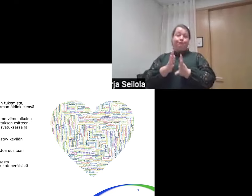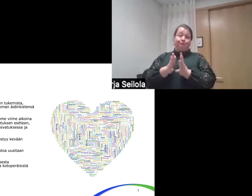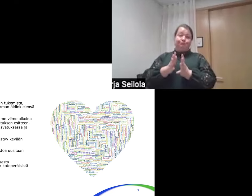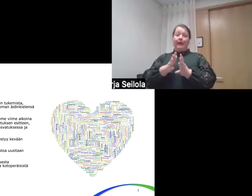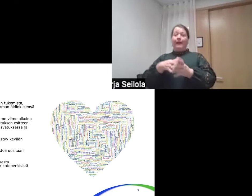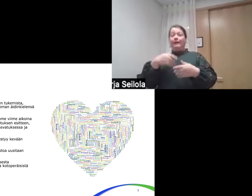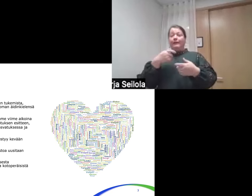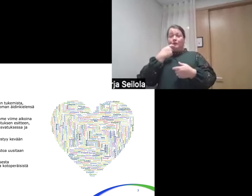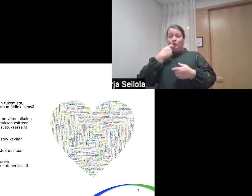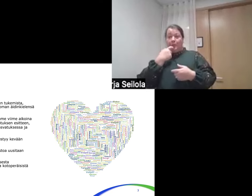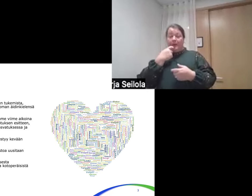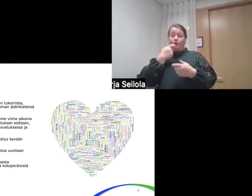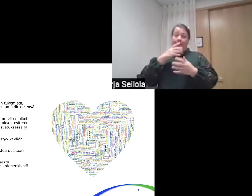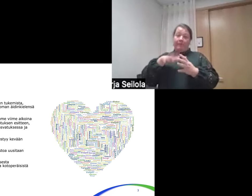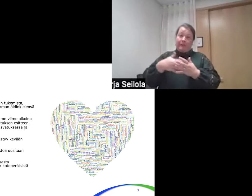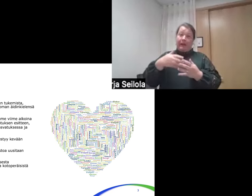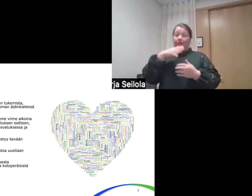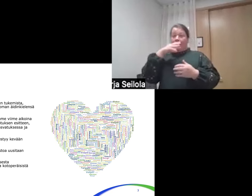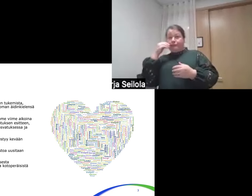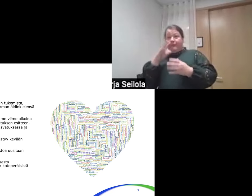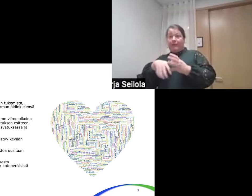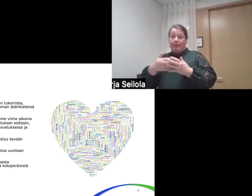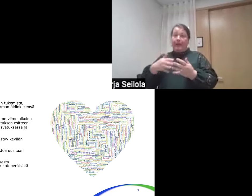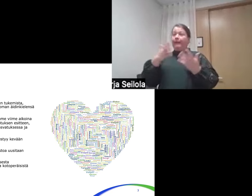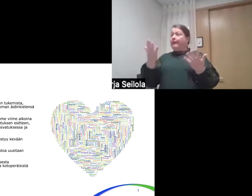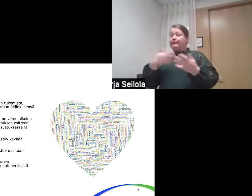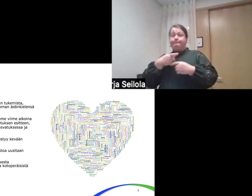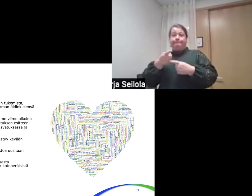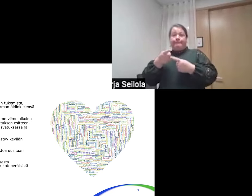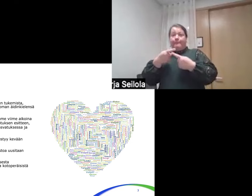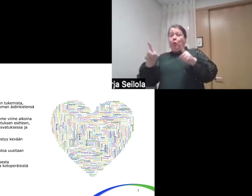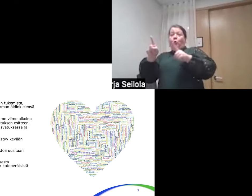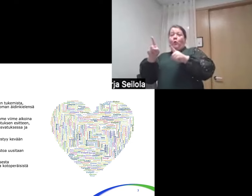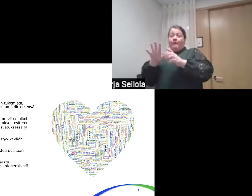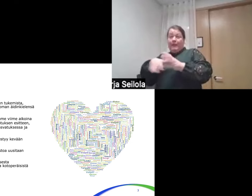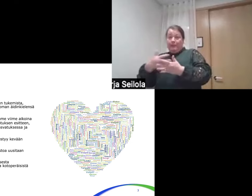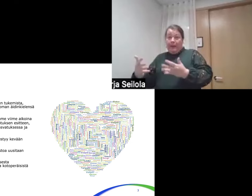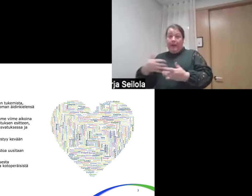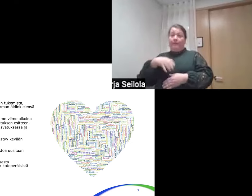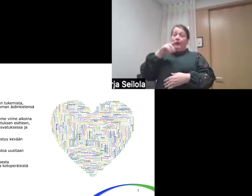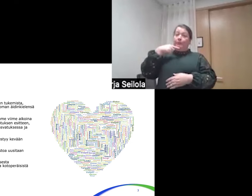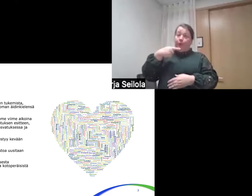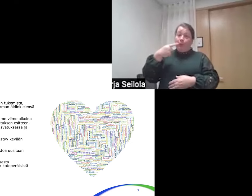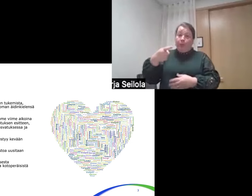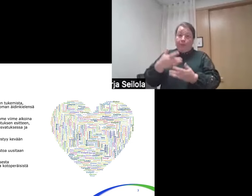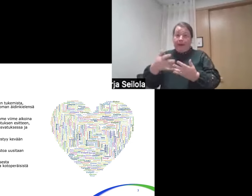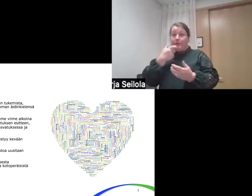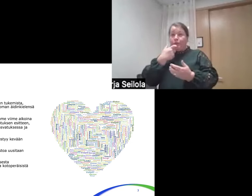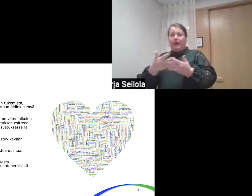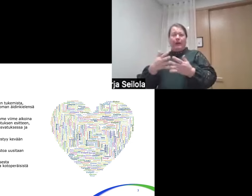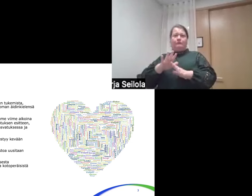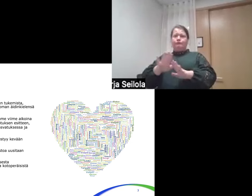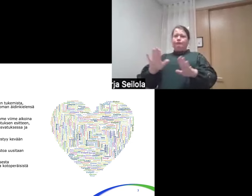oppii parhaiten omalla äidinkielellä. Tämän me kaikki tiedämme, että on se kieli mikä tahansa, tai on se kieli suomalainen